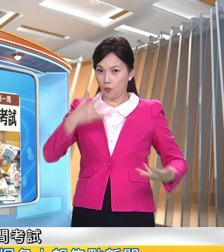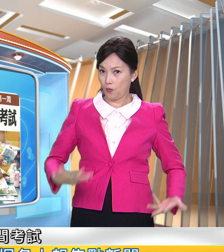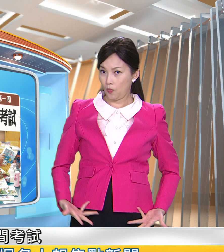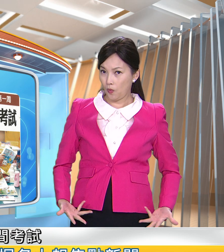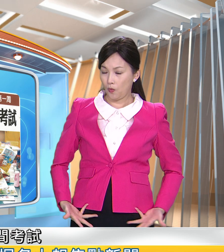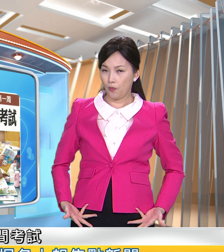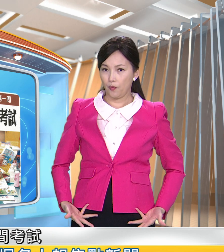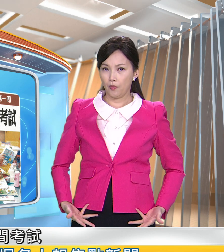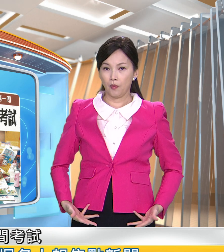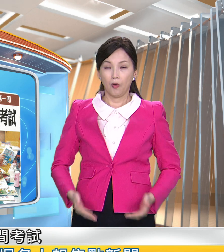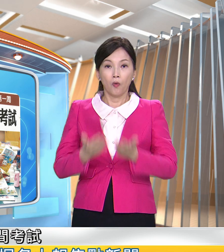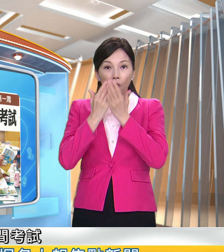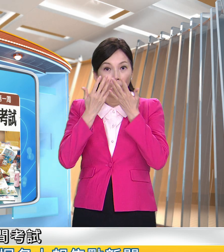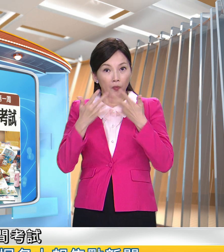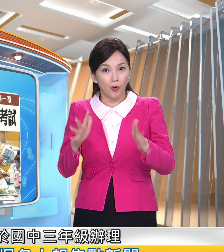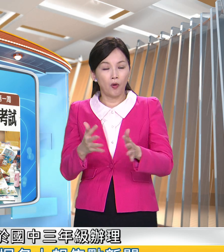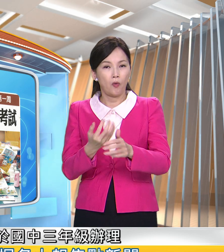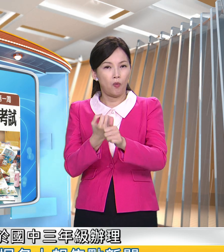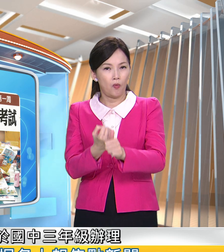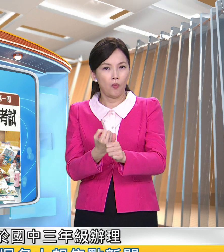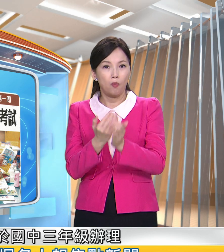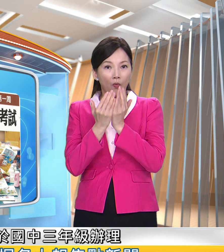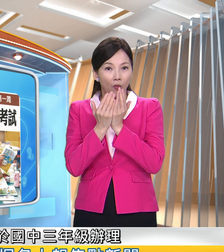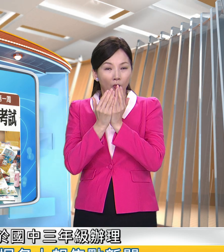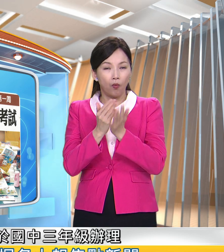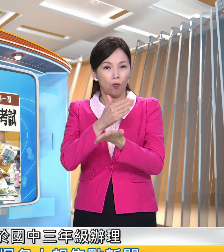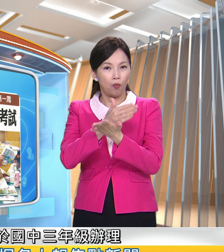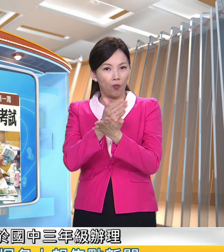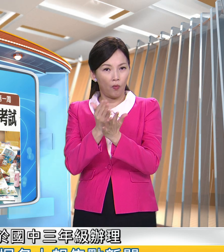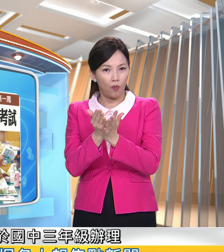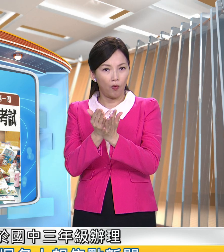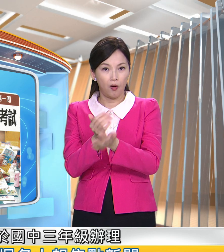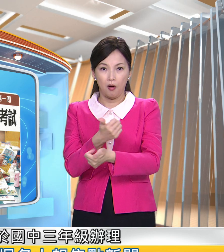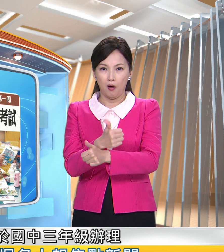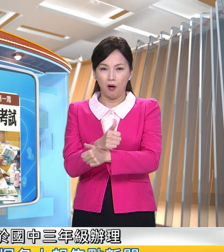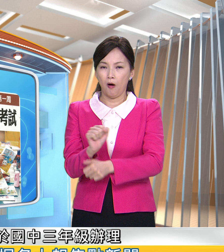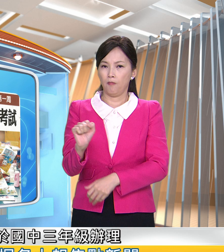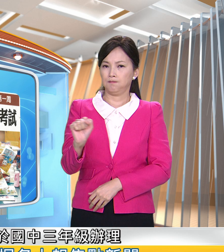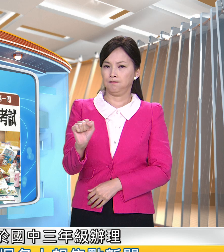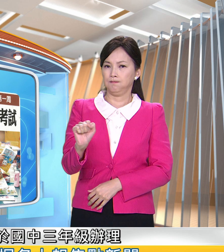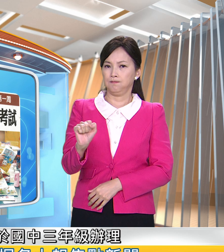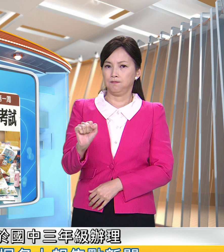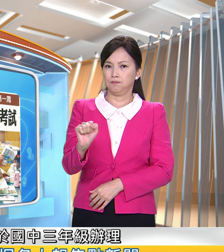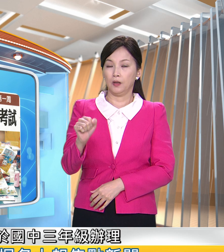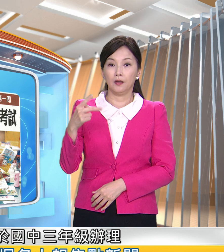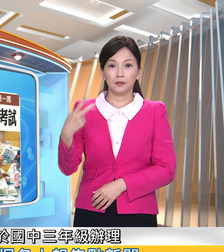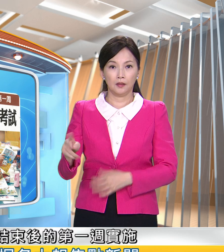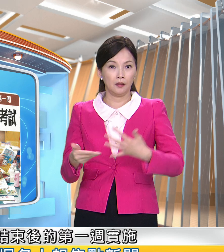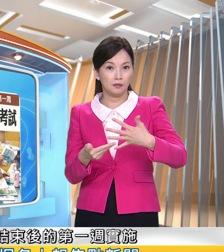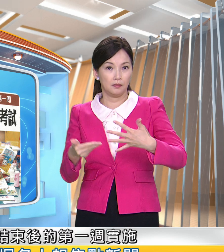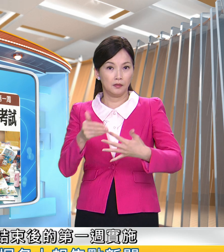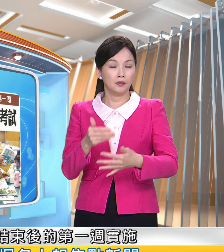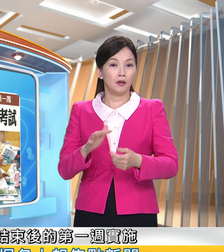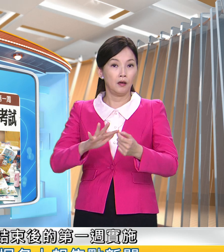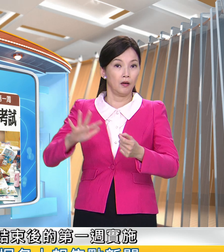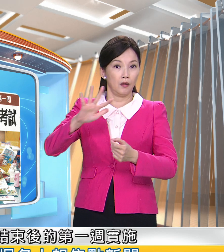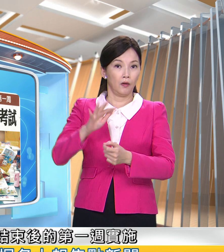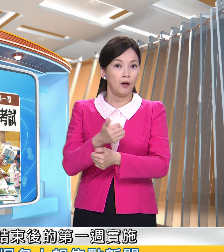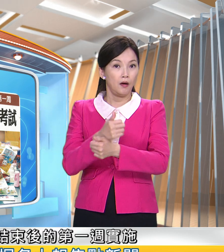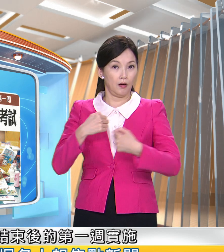试，升学模拟考应于国中3年级办理，不得在寒暑假结束后